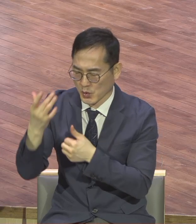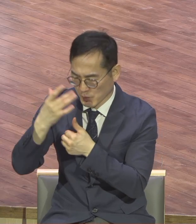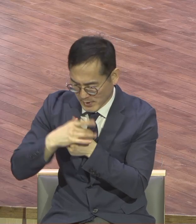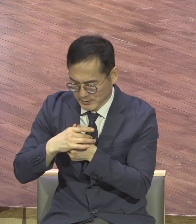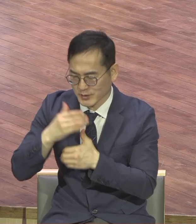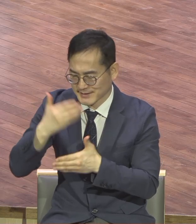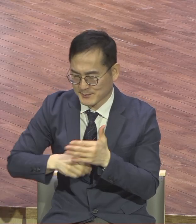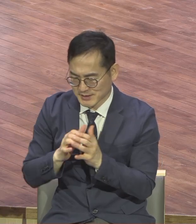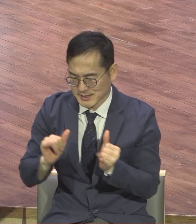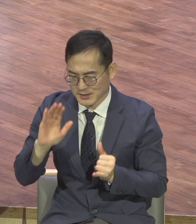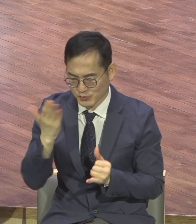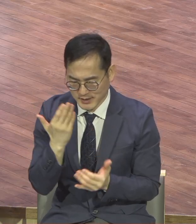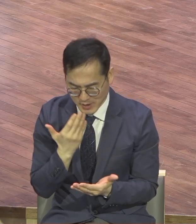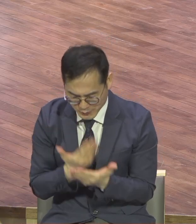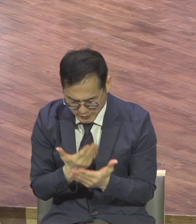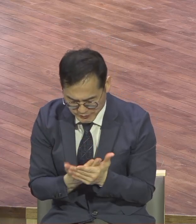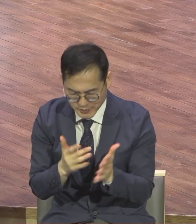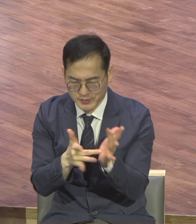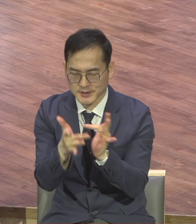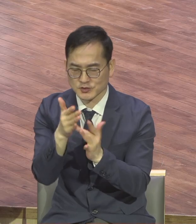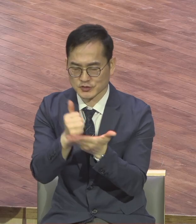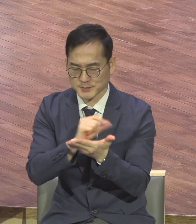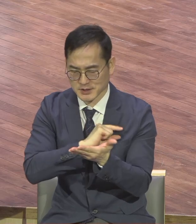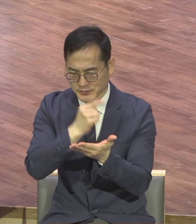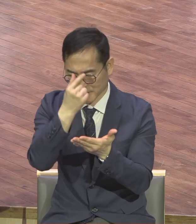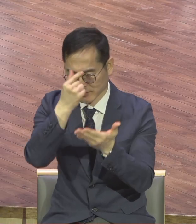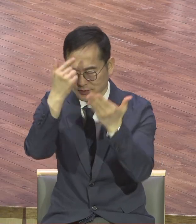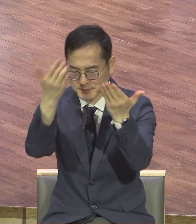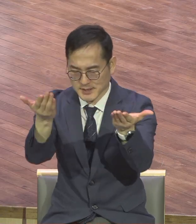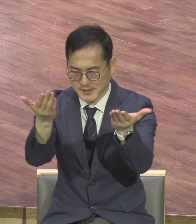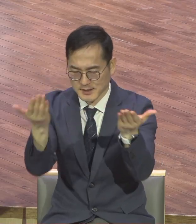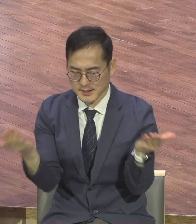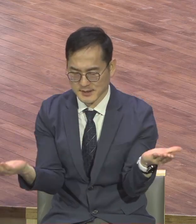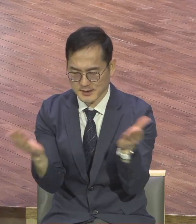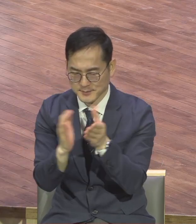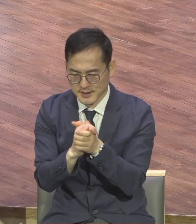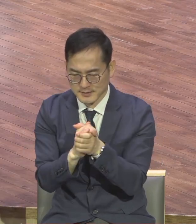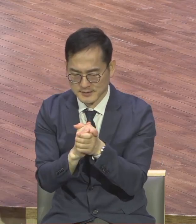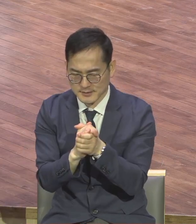주옵소서. 예수의 손 받들어 기도합니다. 아멘.